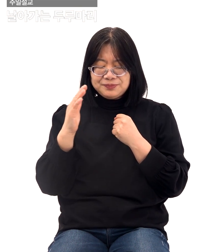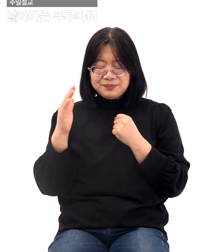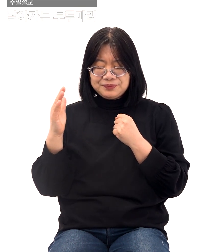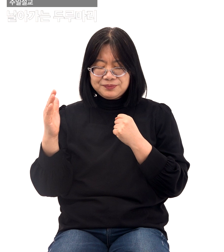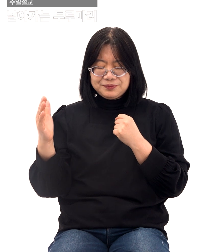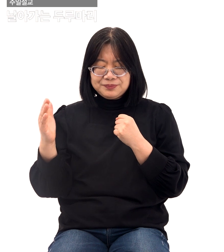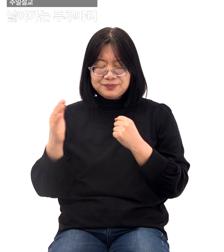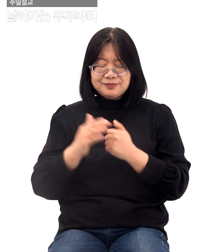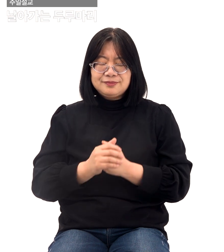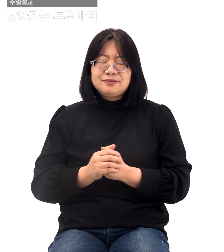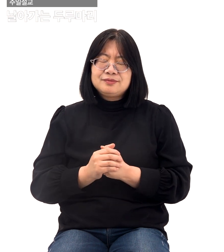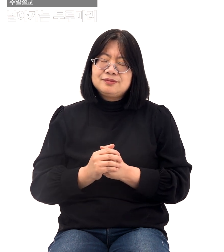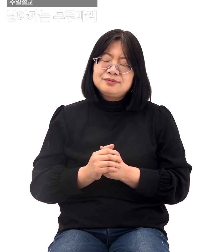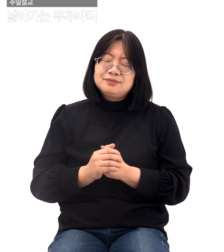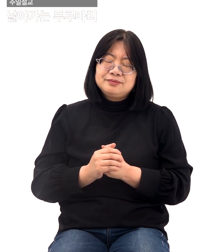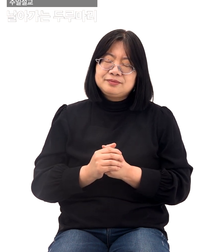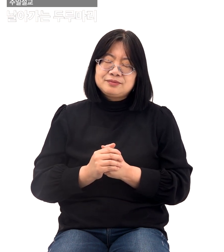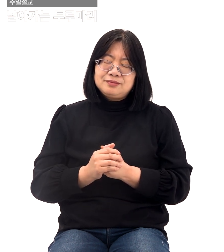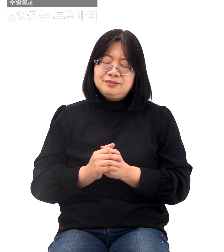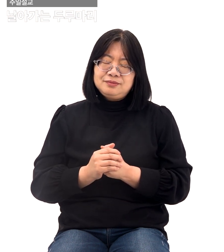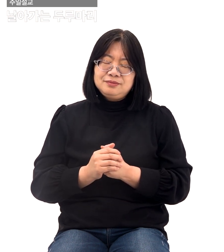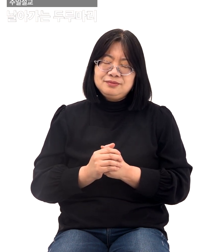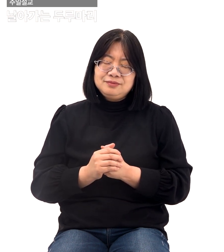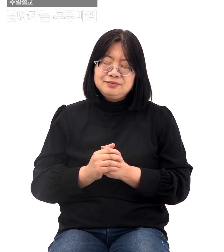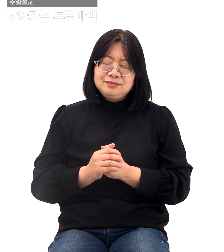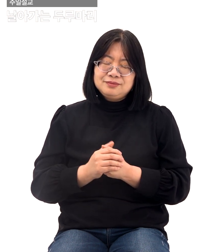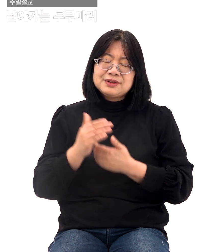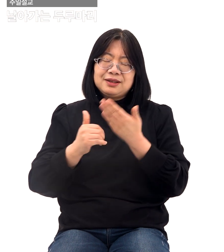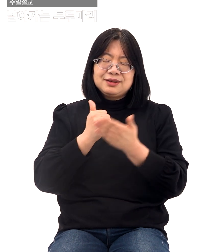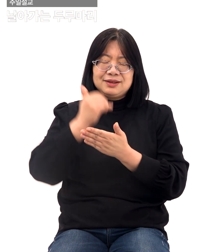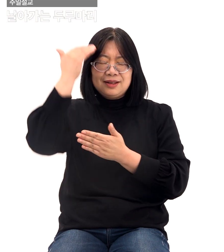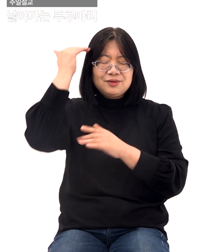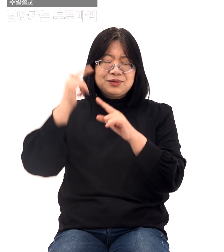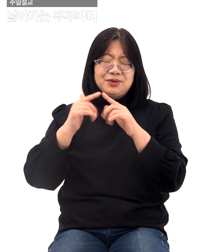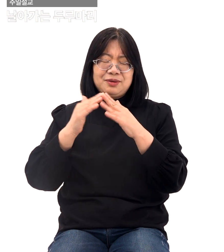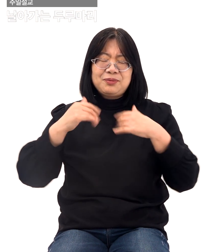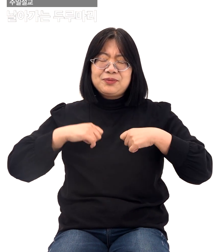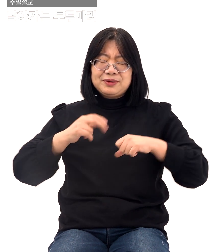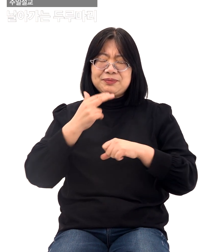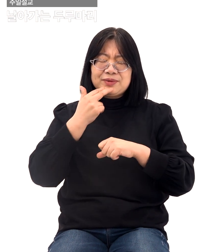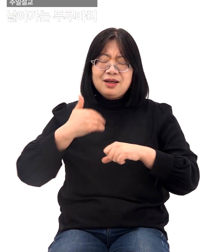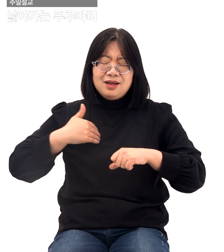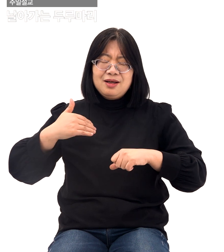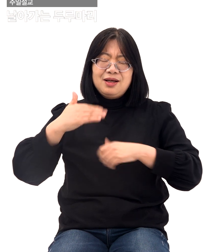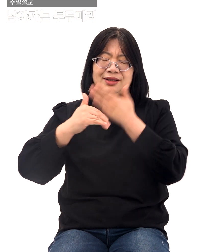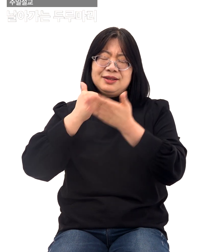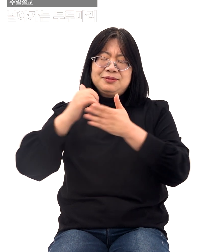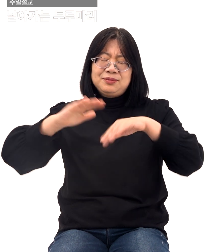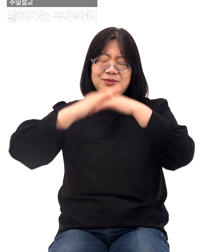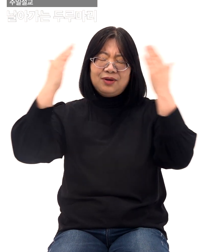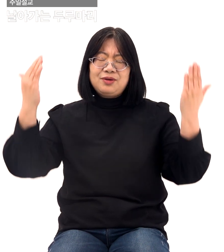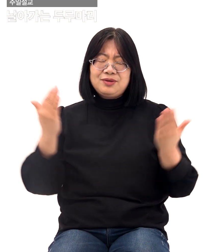못하니 하나님이 대한민국 교회를 포기하지 않습니다. 내 모든